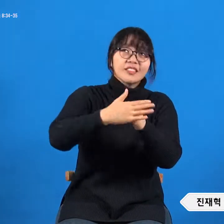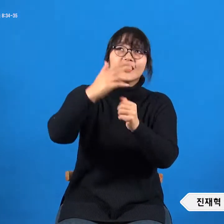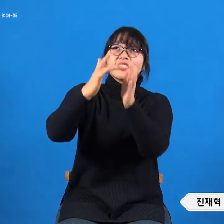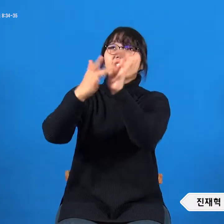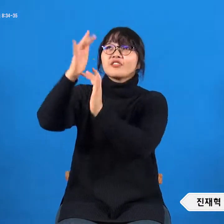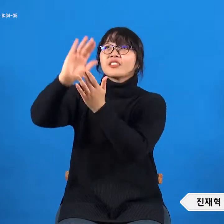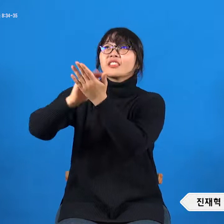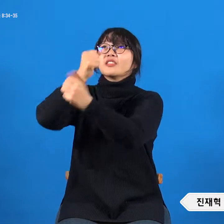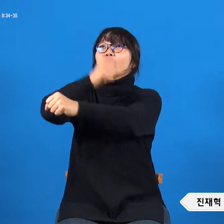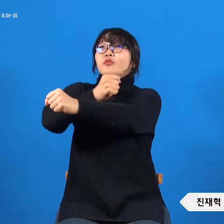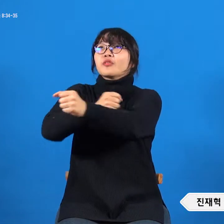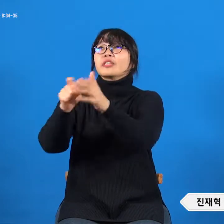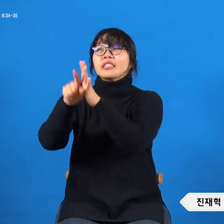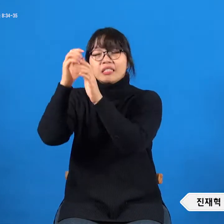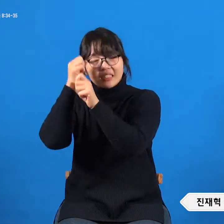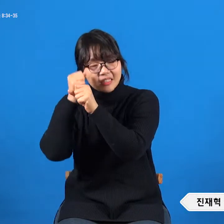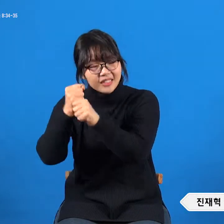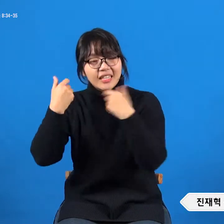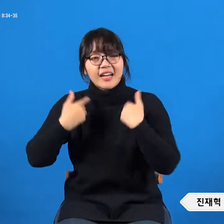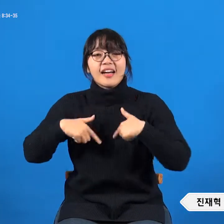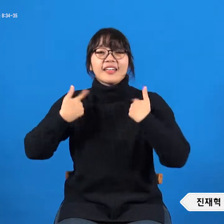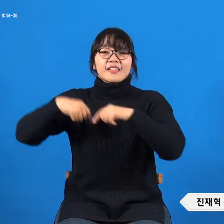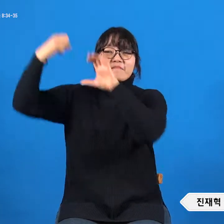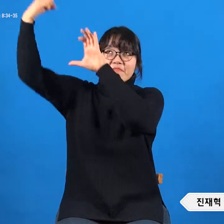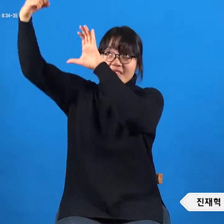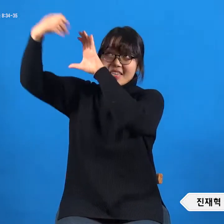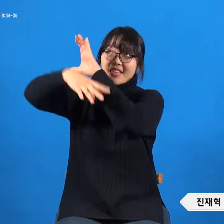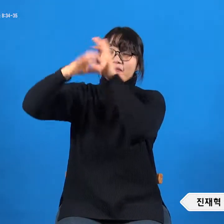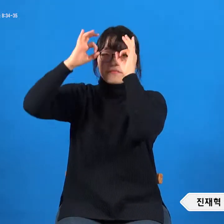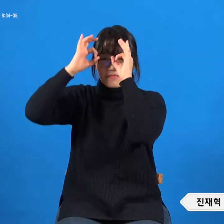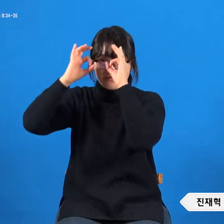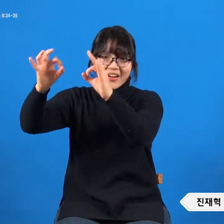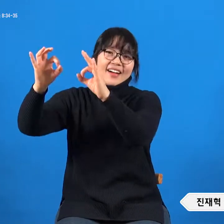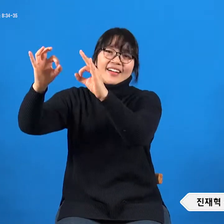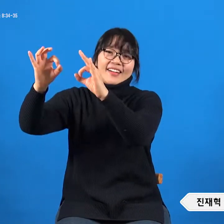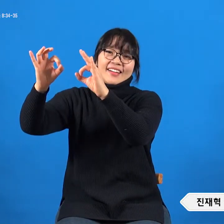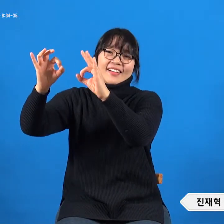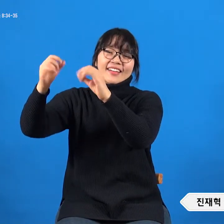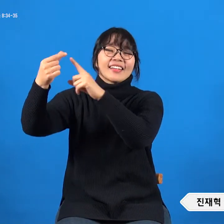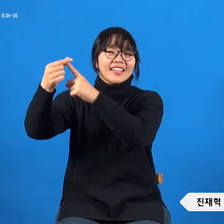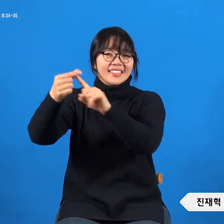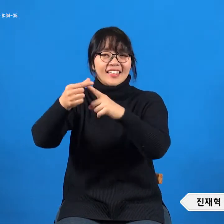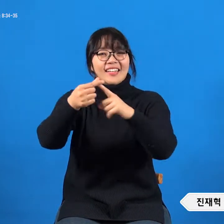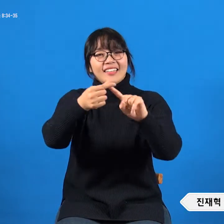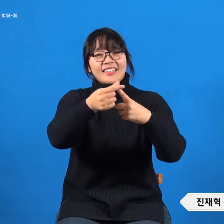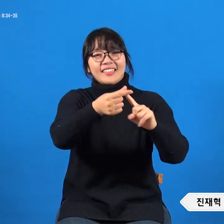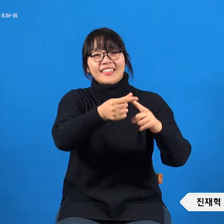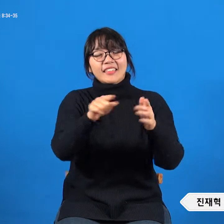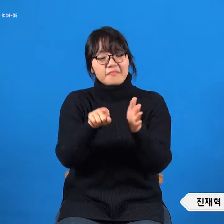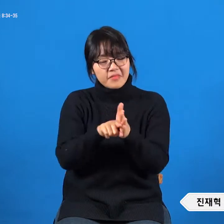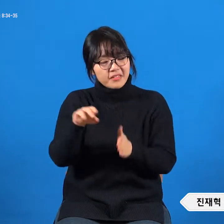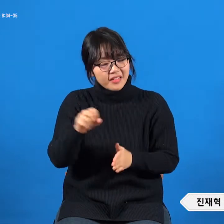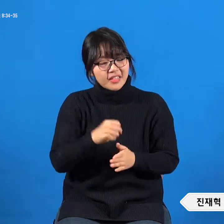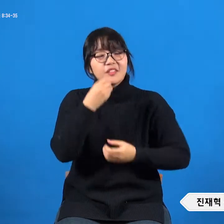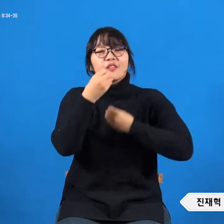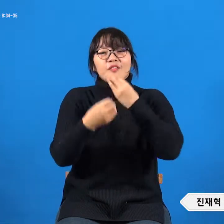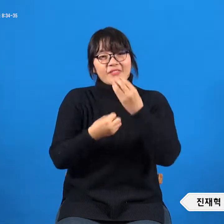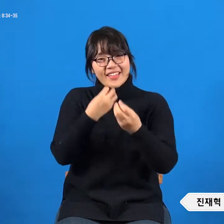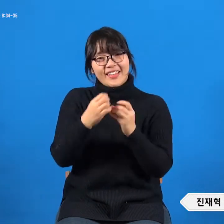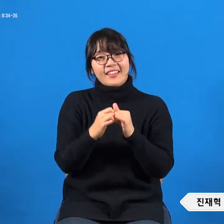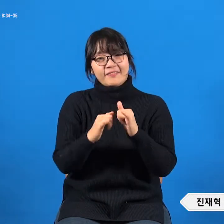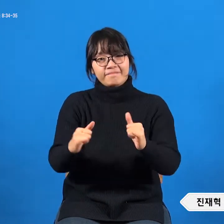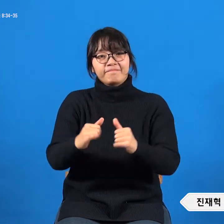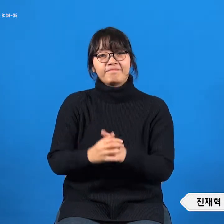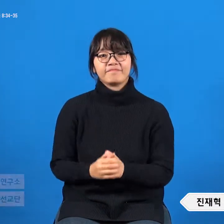빛을 보도다. 죽음의 영성을 가진 성도의 고백, 우리가 감격으로